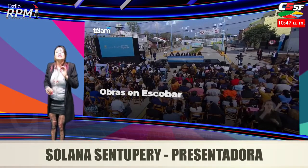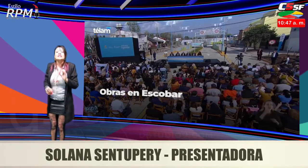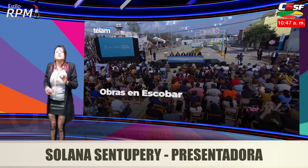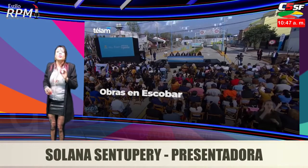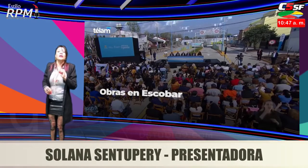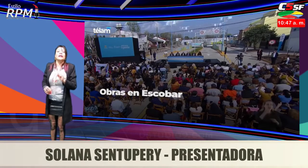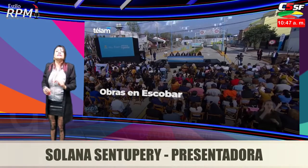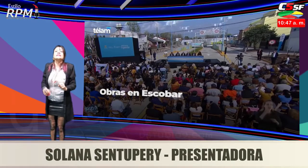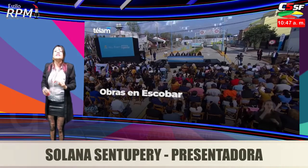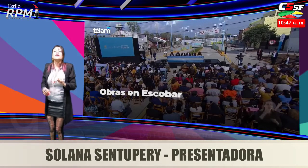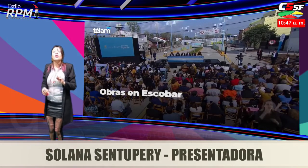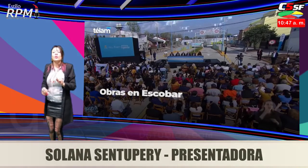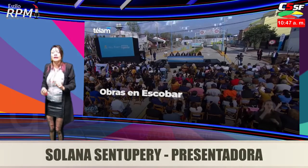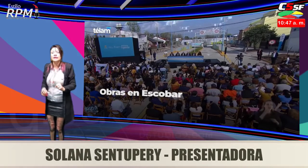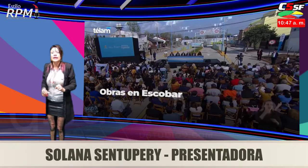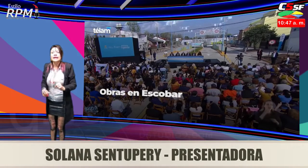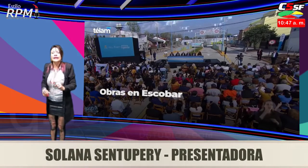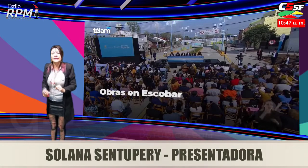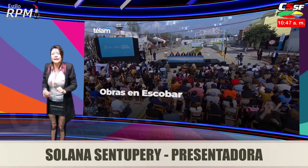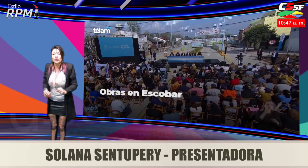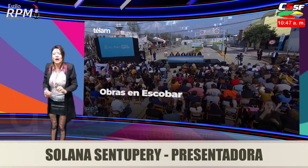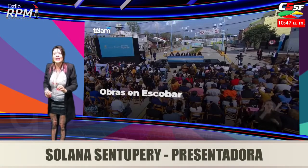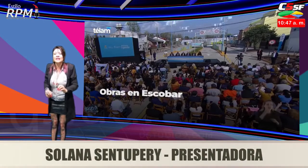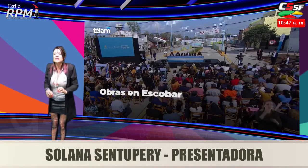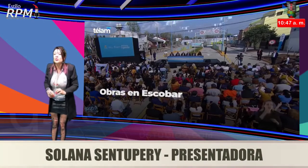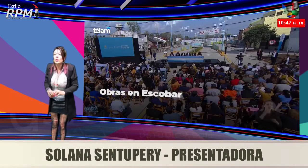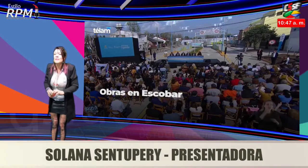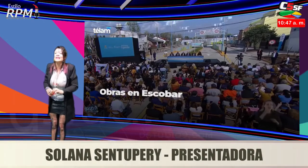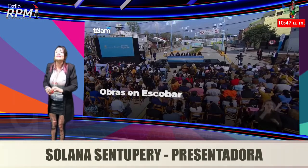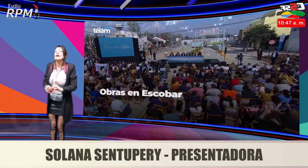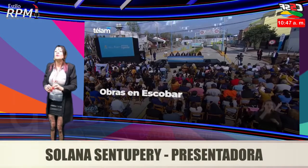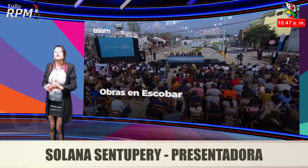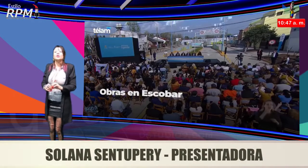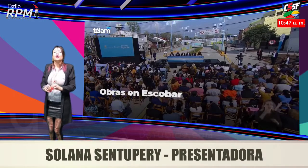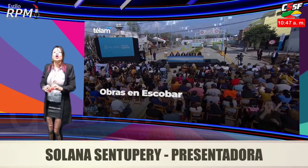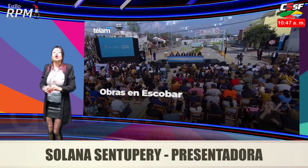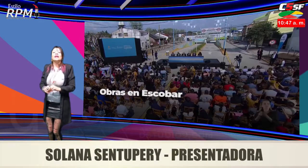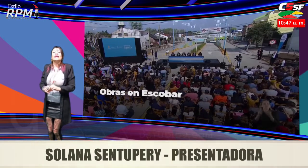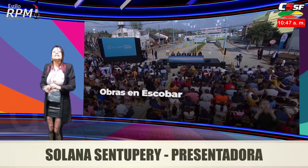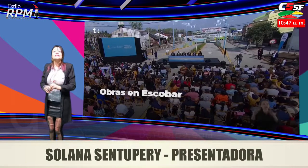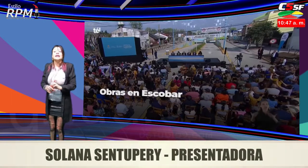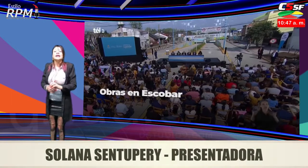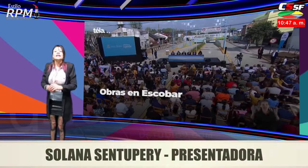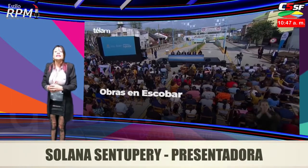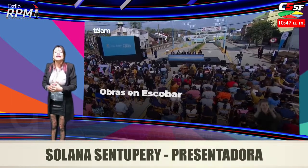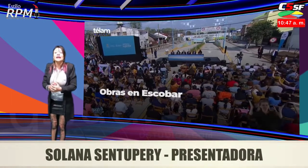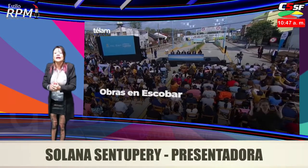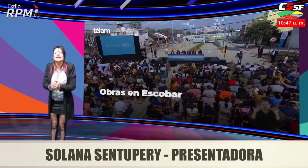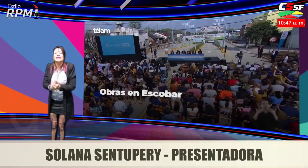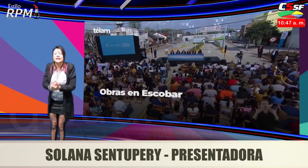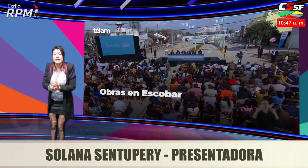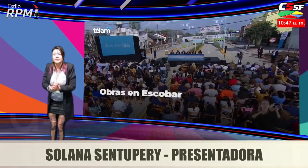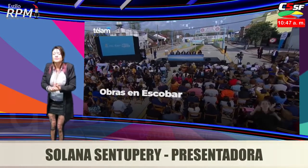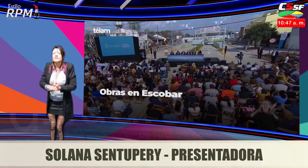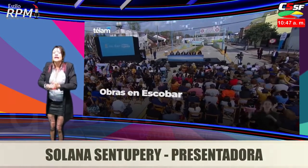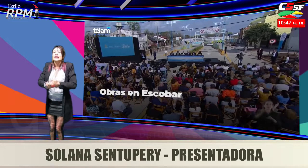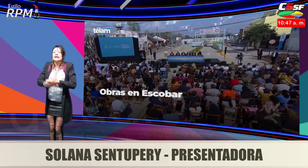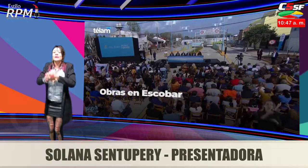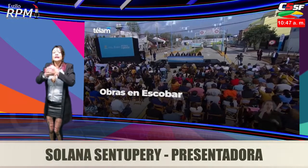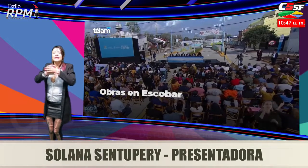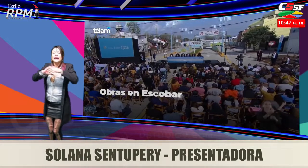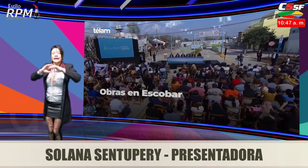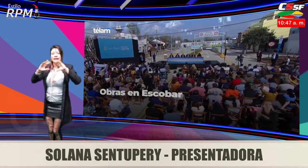municipio bonaerense de Escobar. En tanto, a las 19 mantendrá una reunión con el canciller de la India. ¿Qué